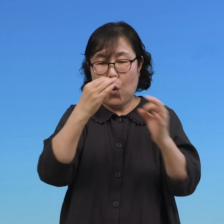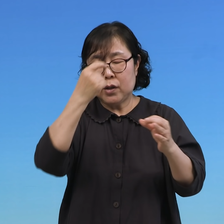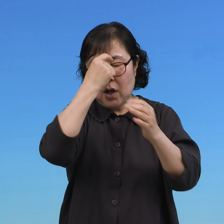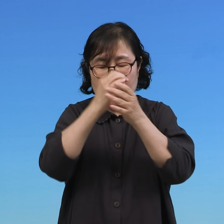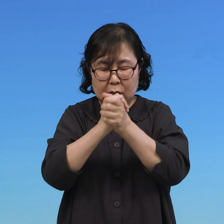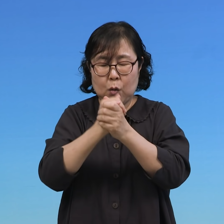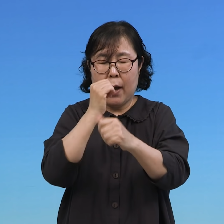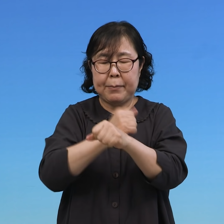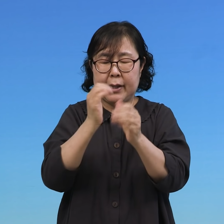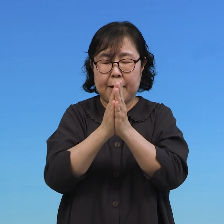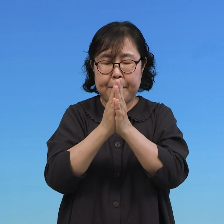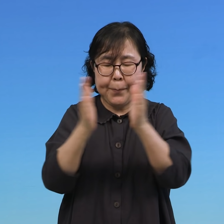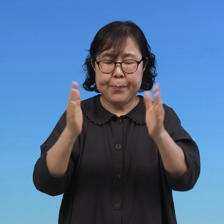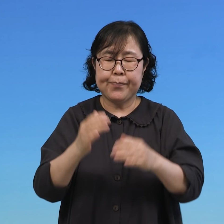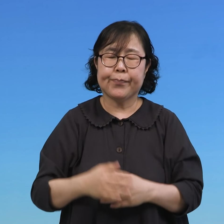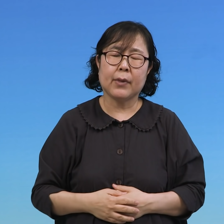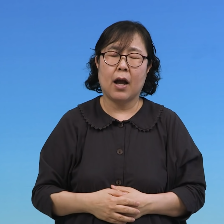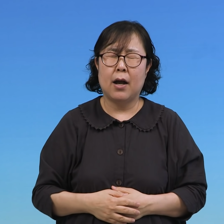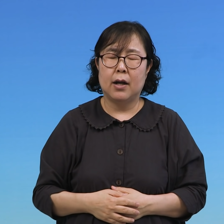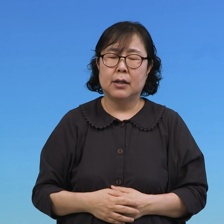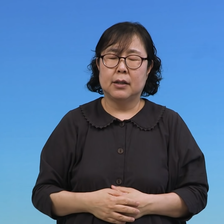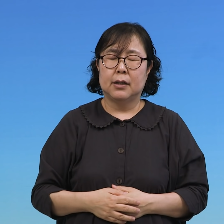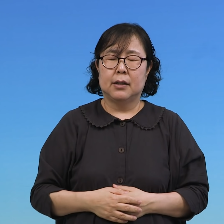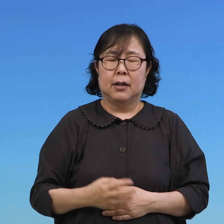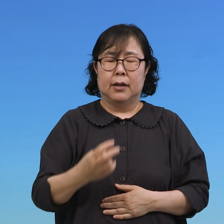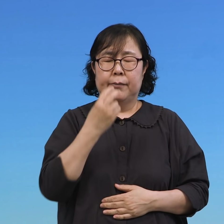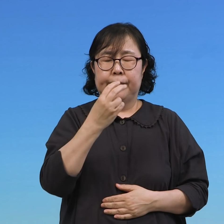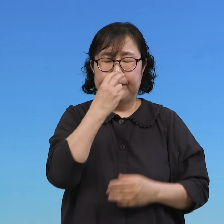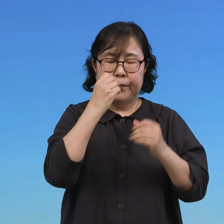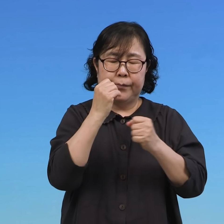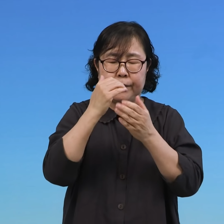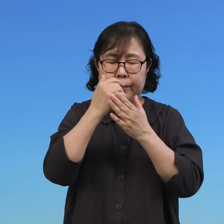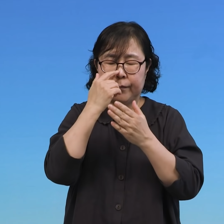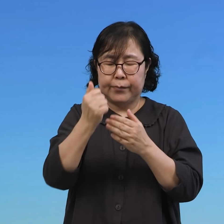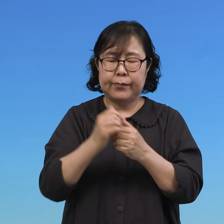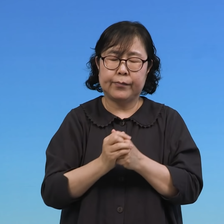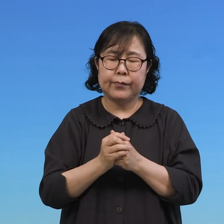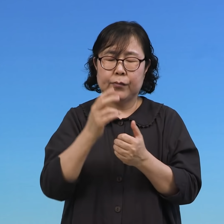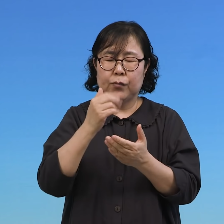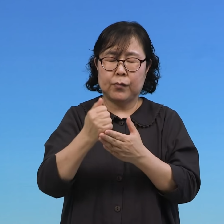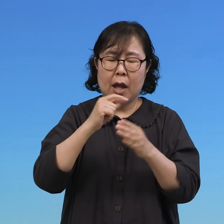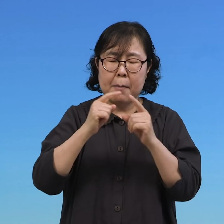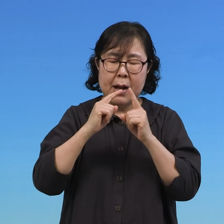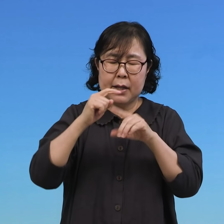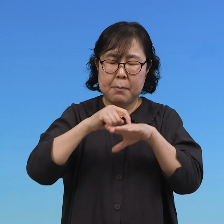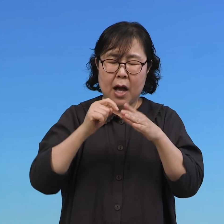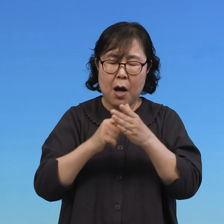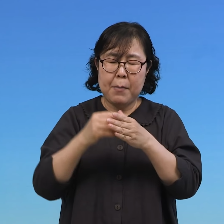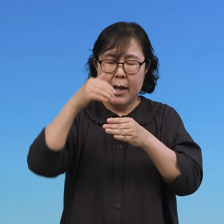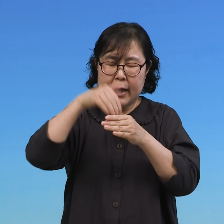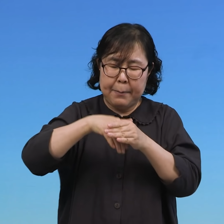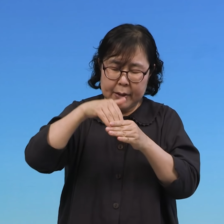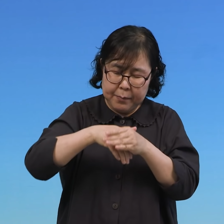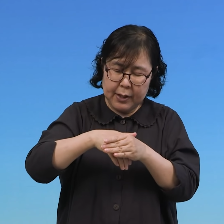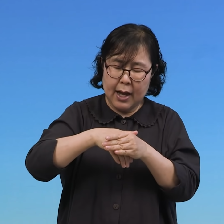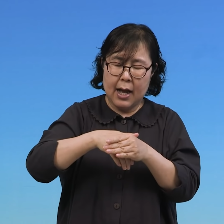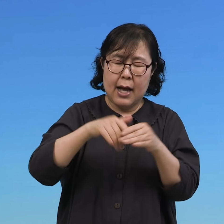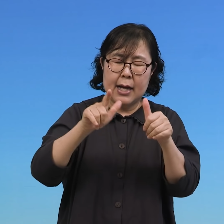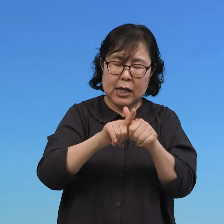목소리로 합심하여 같이 기도하시겠습니다. 살아계신 하나님 아버지 오늘 주님의 말씀을 마음에 담습니다. 기독교는